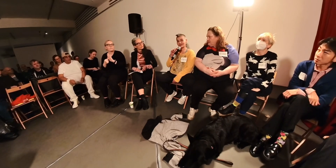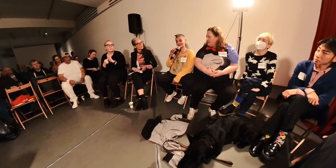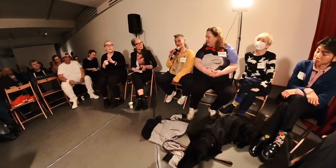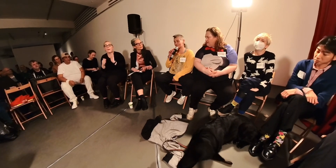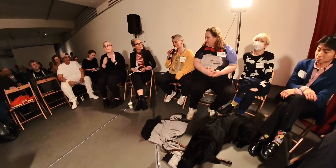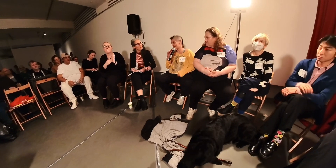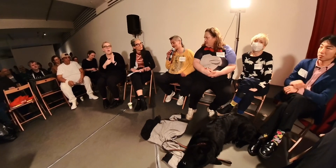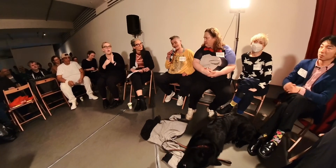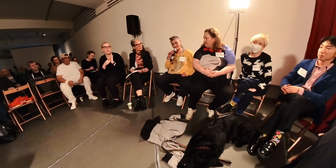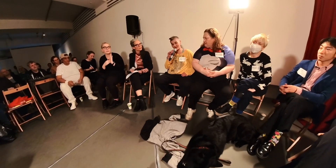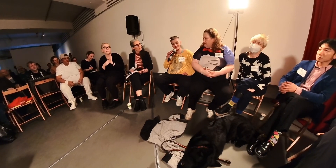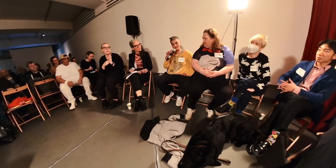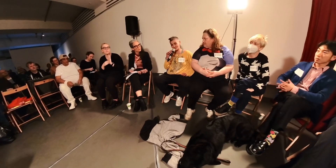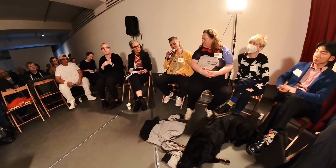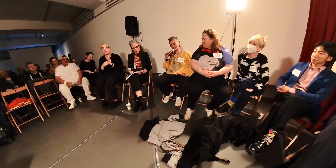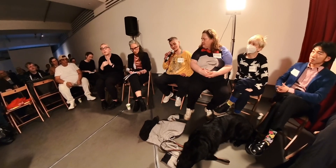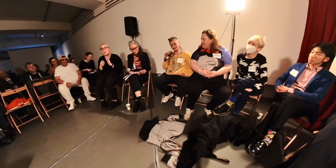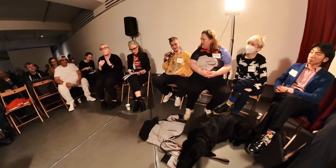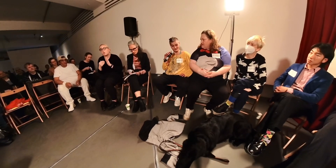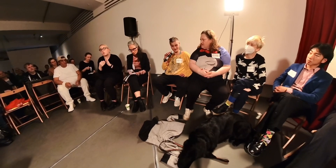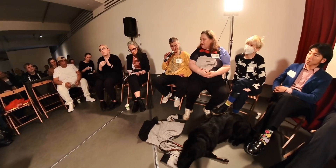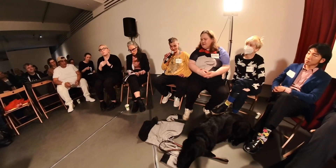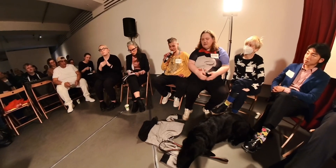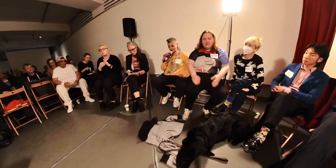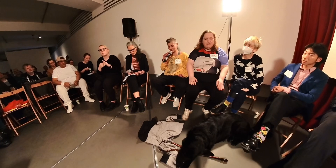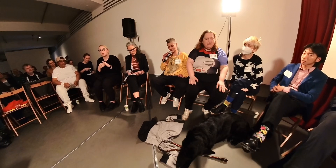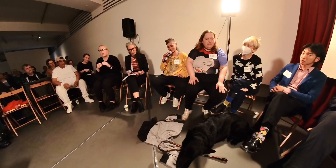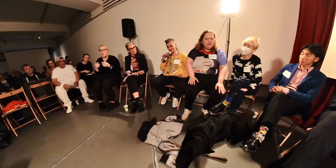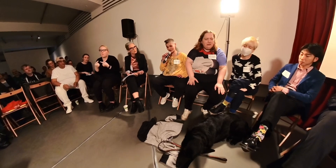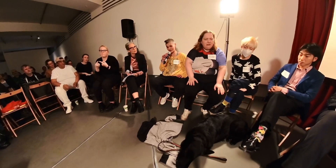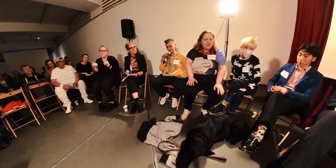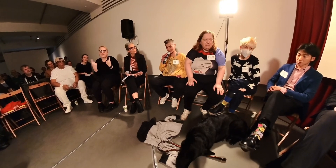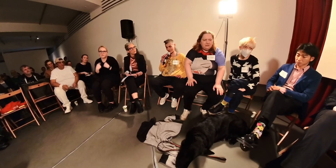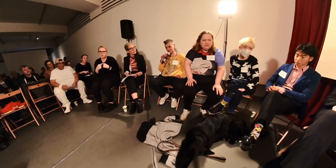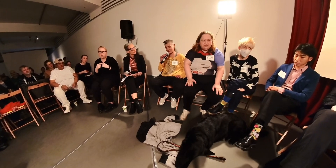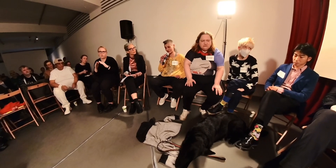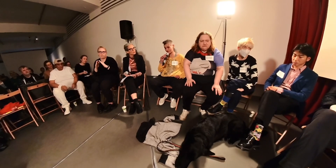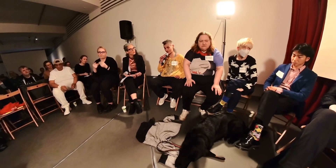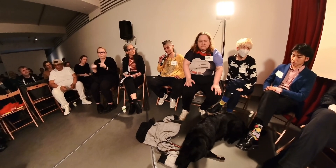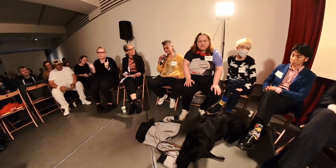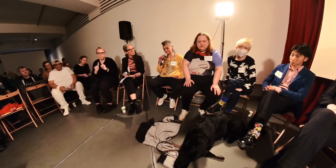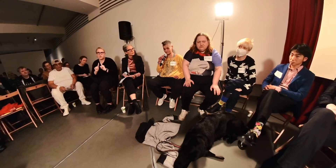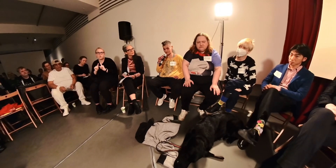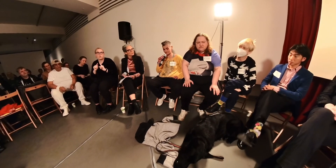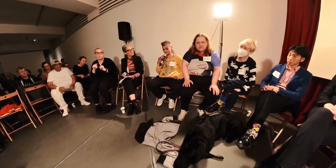Magda nám dala právě tu možnost, tu jednu rezidenci a tam nějak jako jsme poznali,